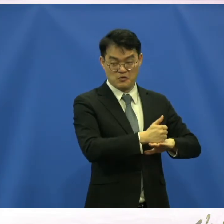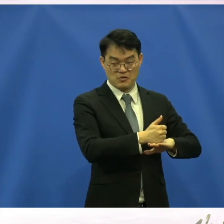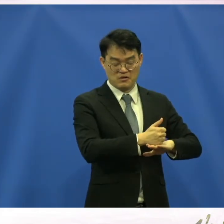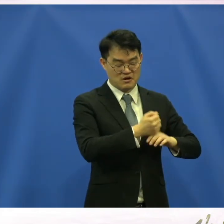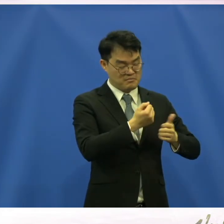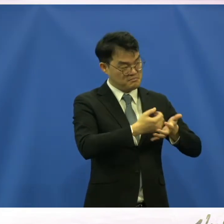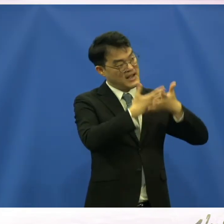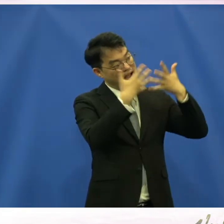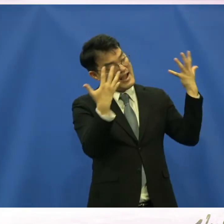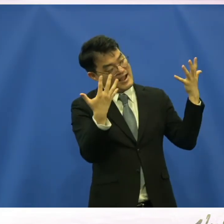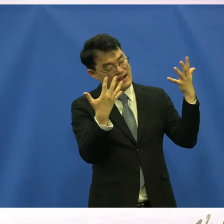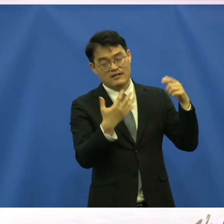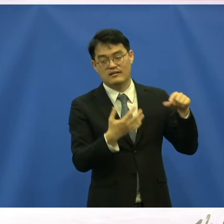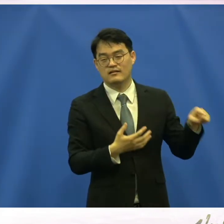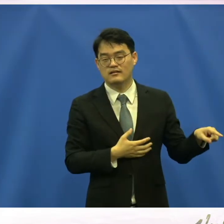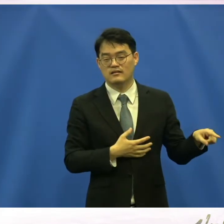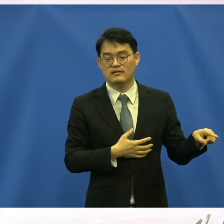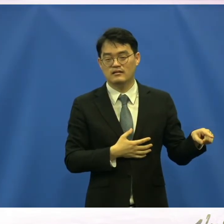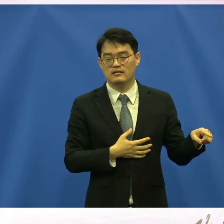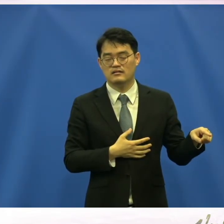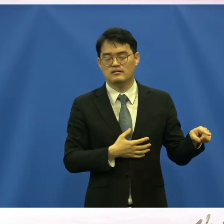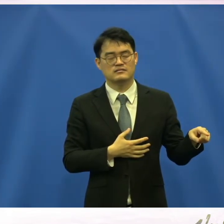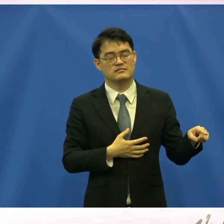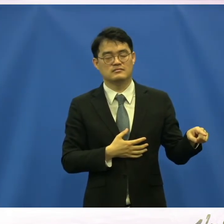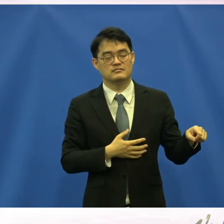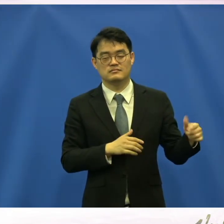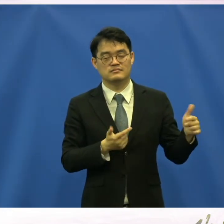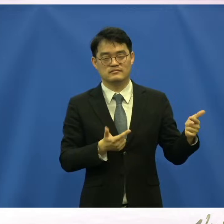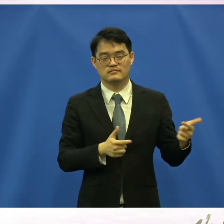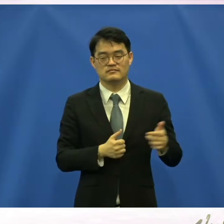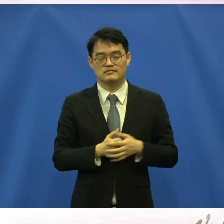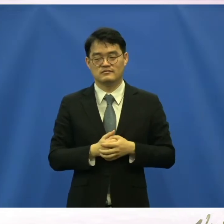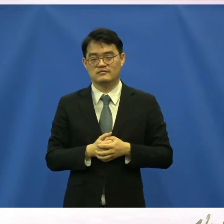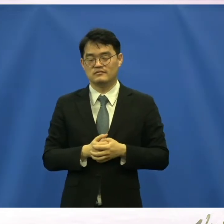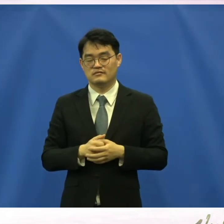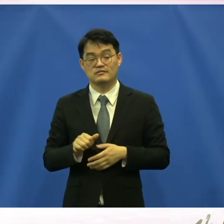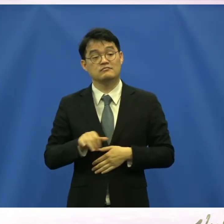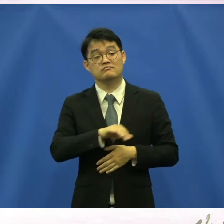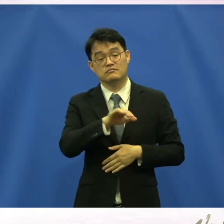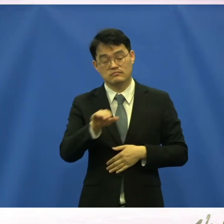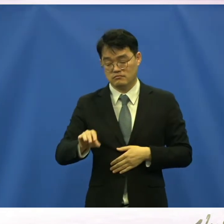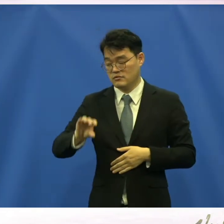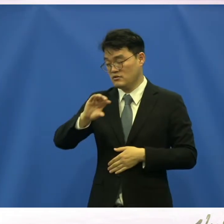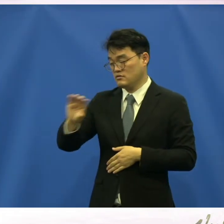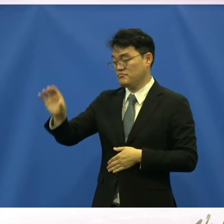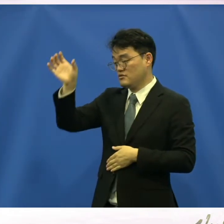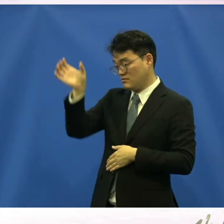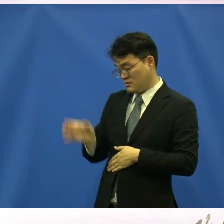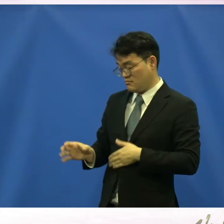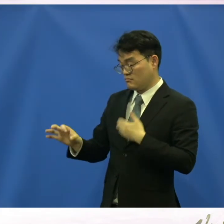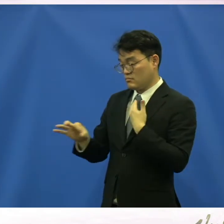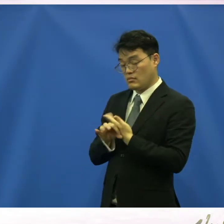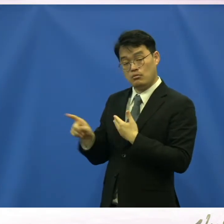그게 그렇게 산다면 십자가의 능력이 현실 속에 작동되고 있지 않는 거란 말이에요.